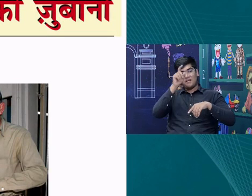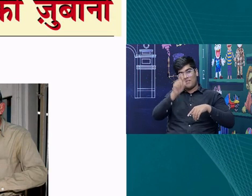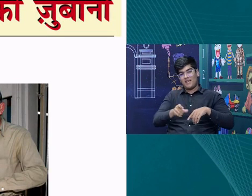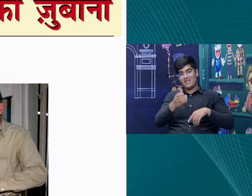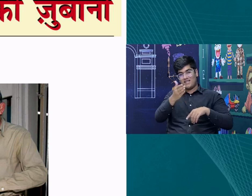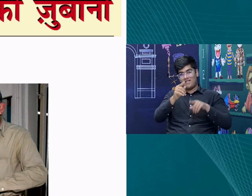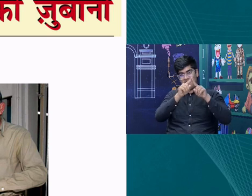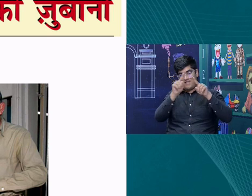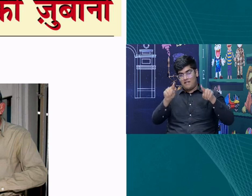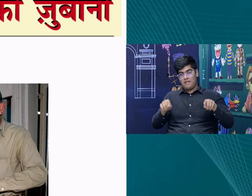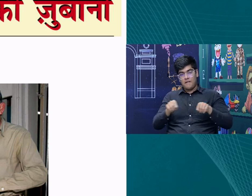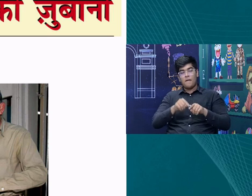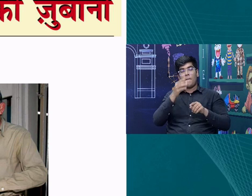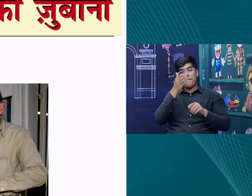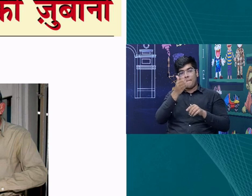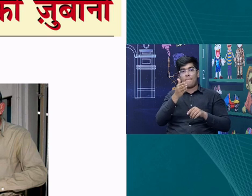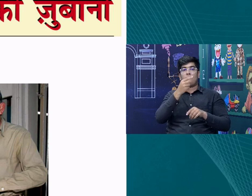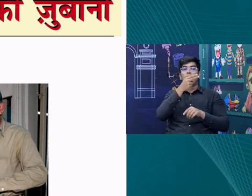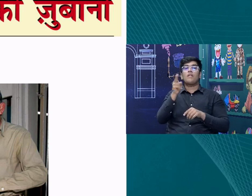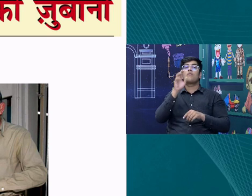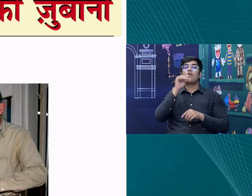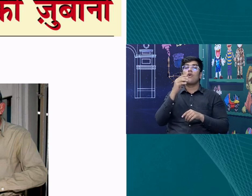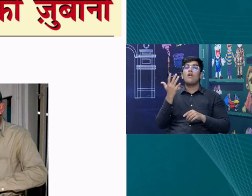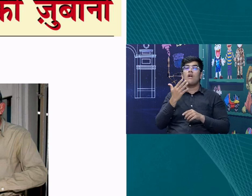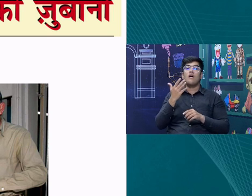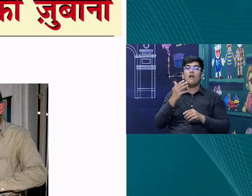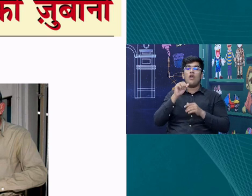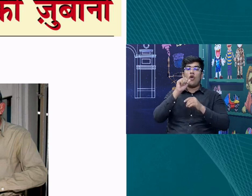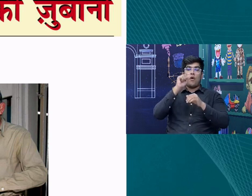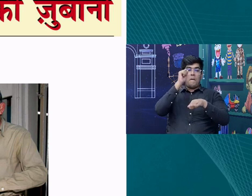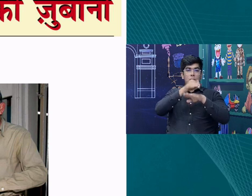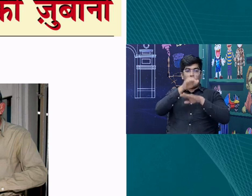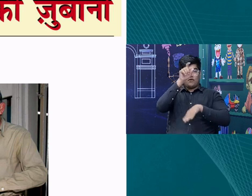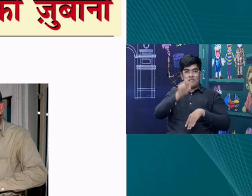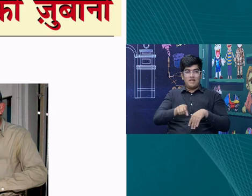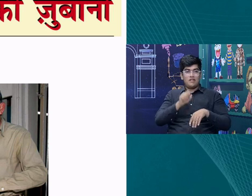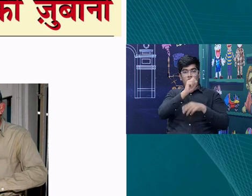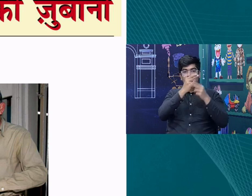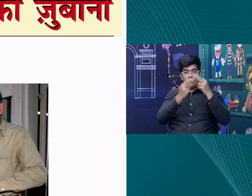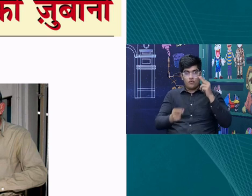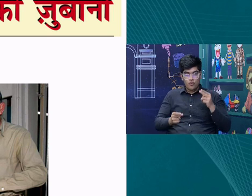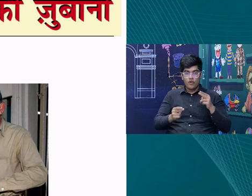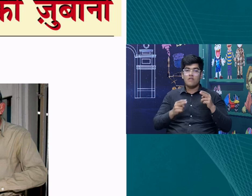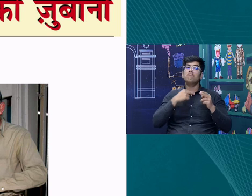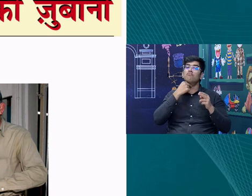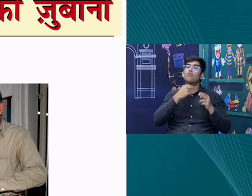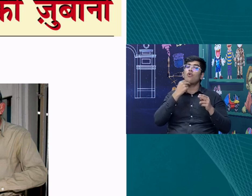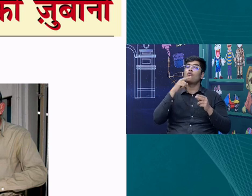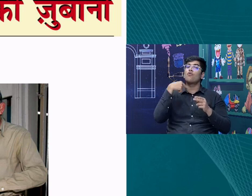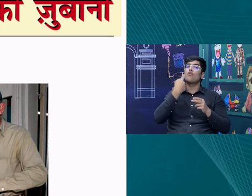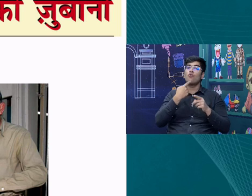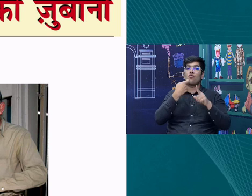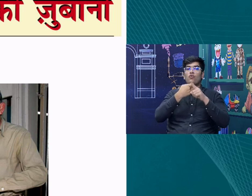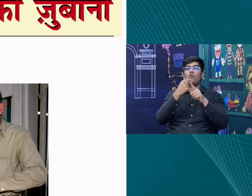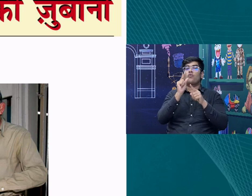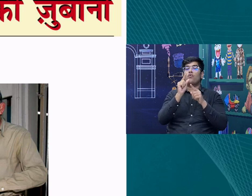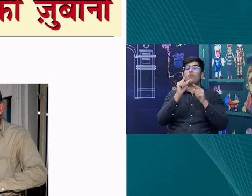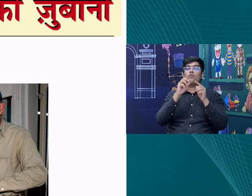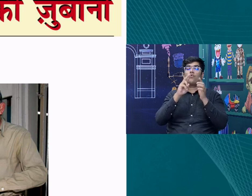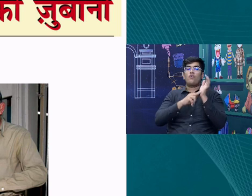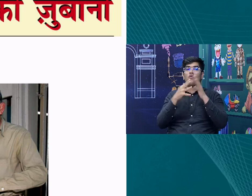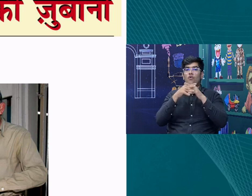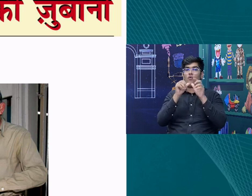हैं डाके की कहानी कवर सिंग क जुबानी, तो जो ये कवर सिंग जी दिख रहे है न, ये इनकी कहानी है, और आज हम